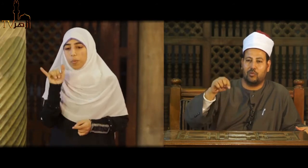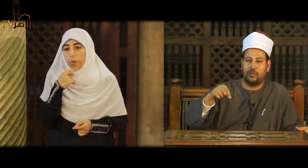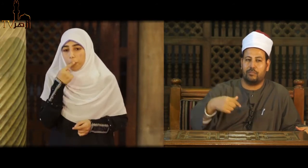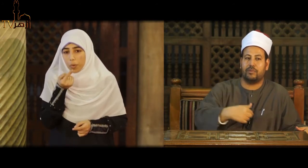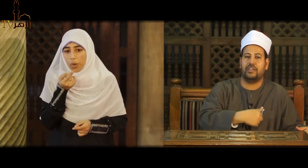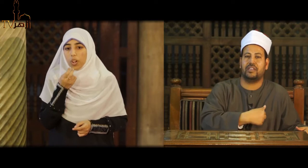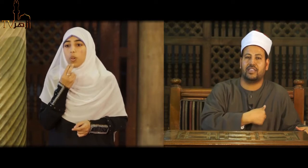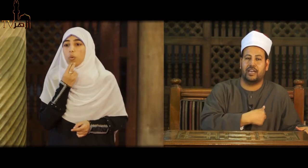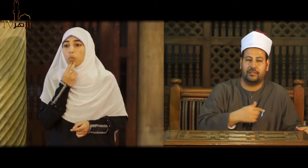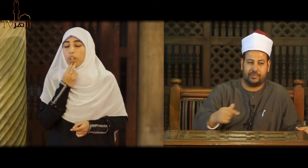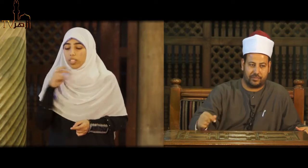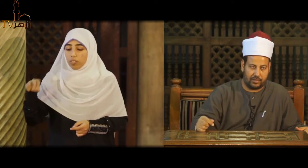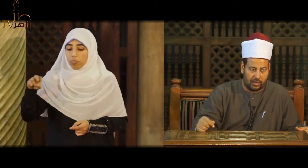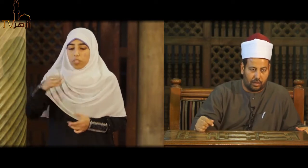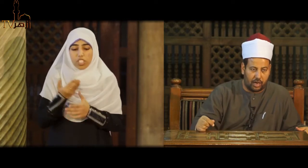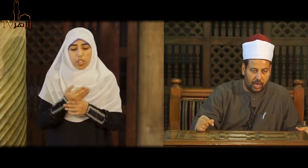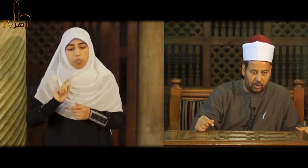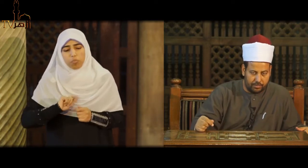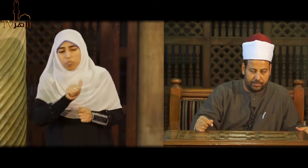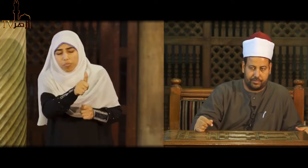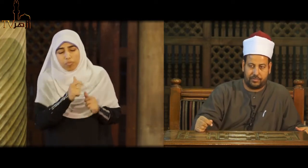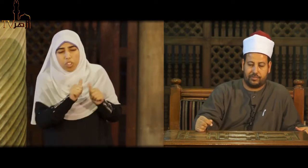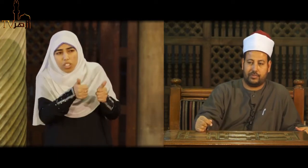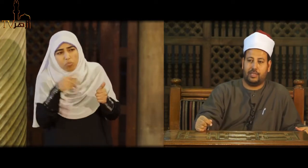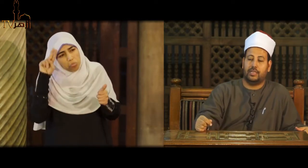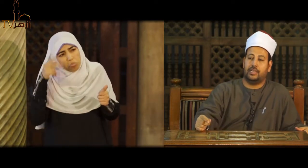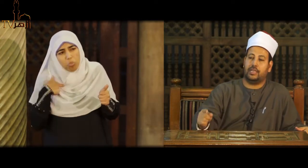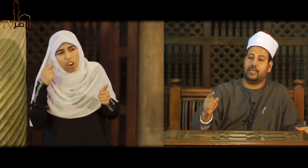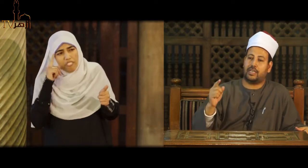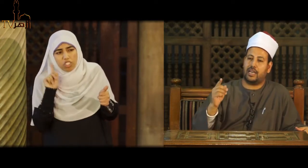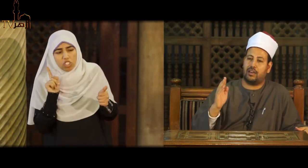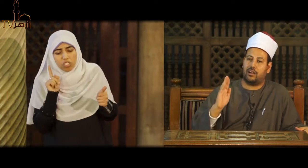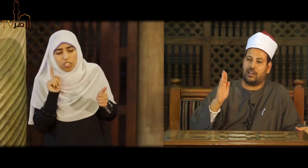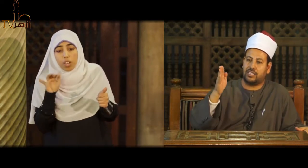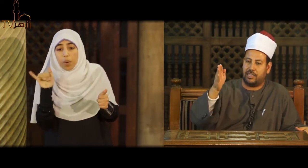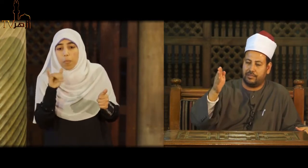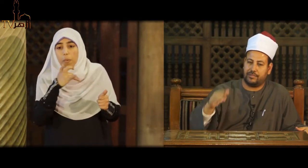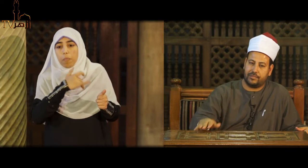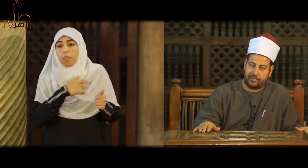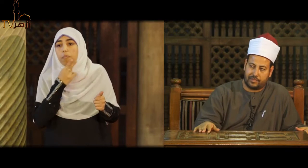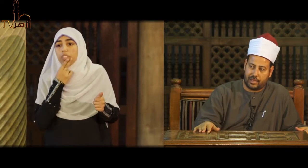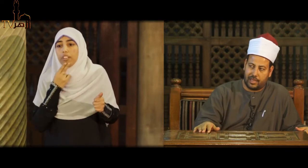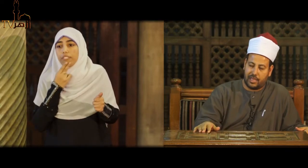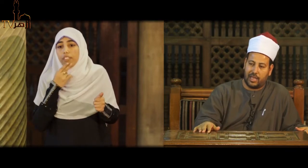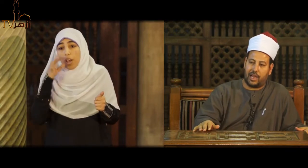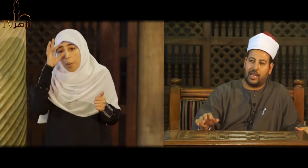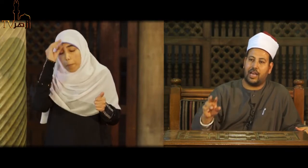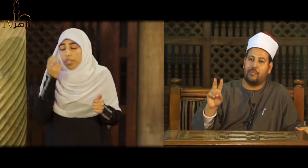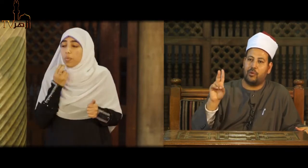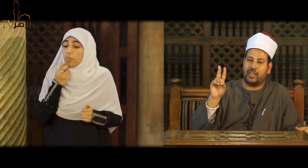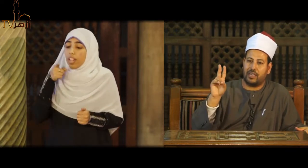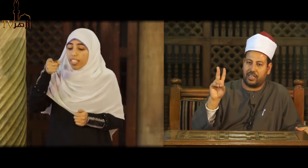لكن المهم بالنية. قال لهم: إن كان خرج